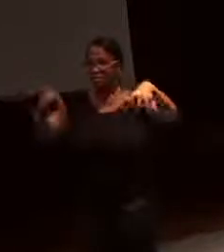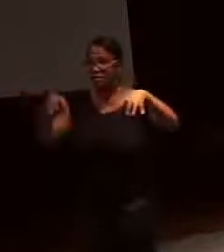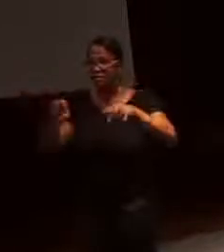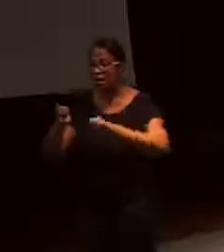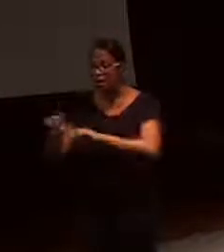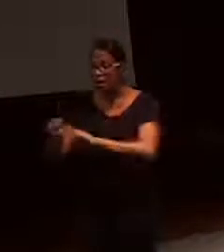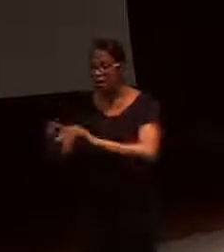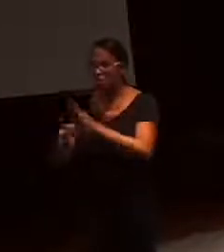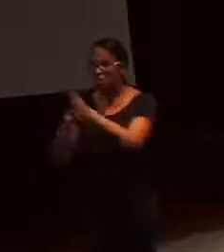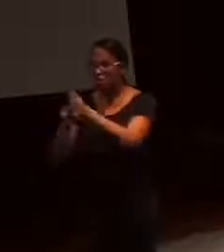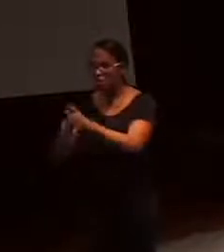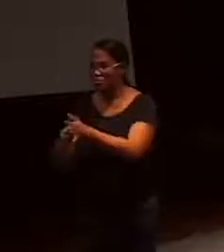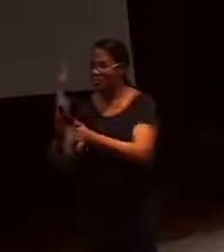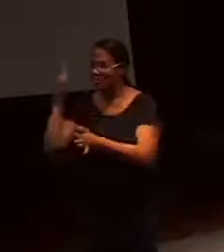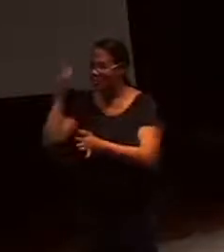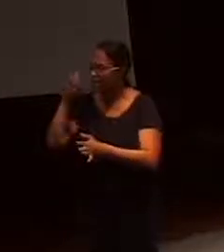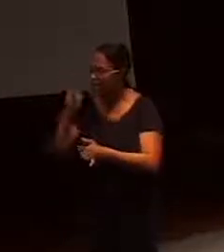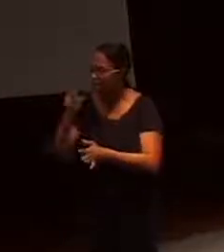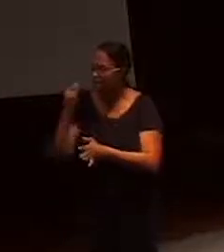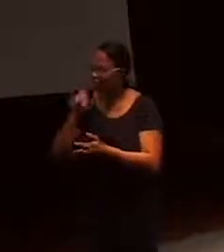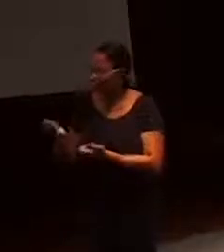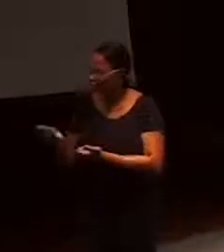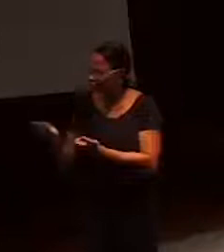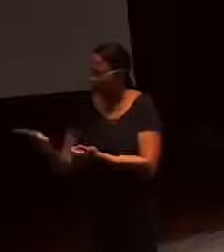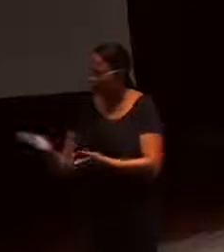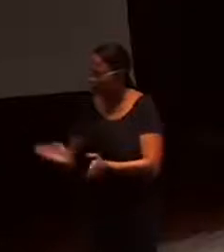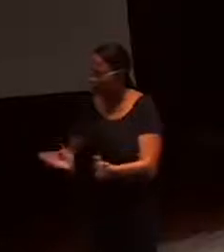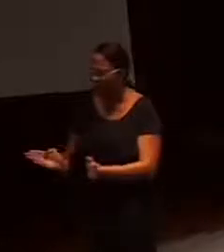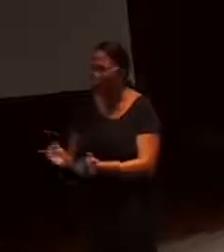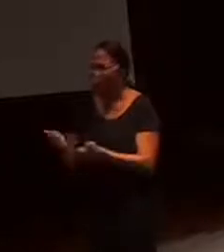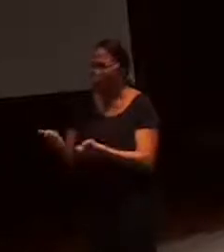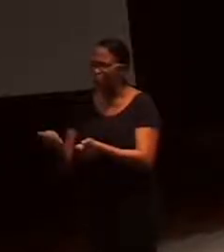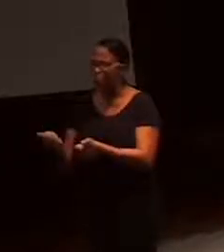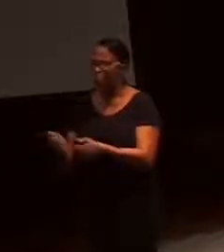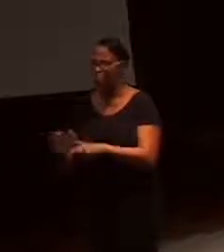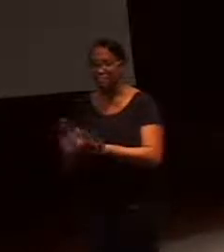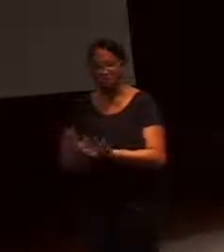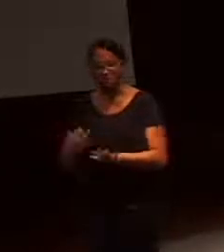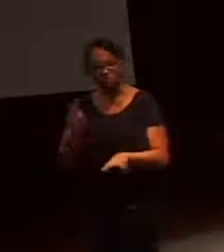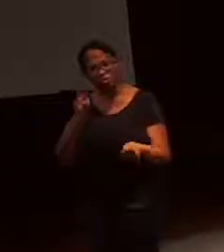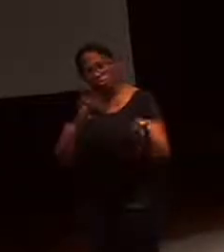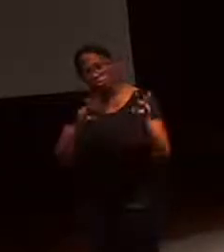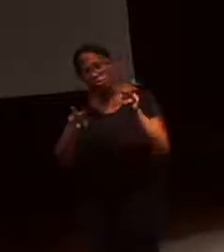pesquisa. Se nós olharmos assim